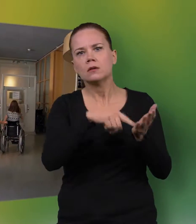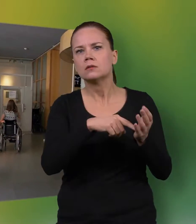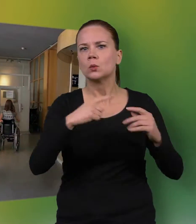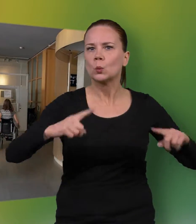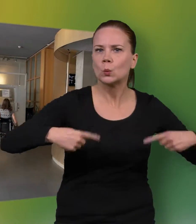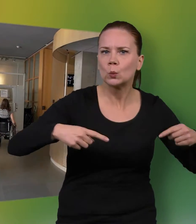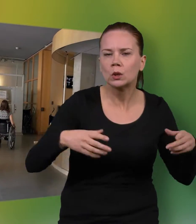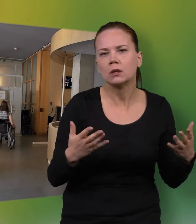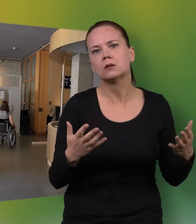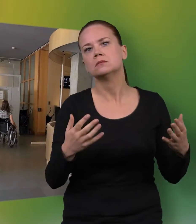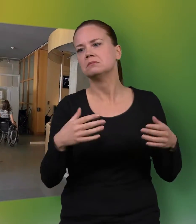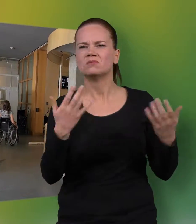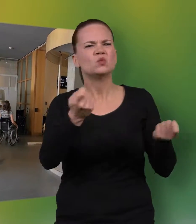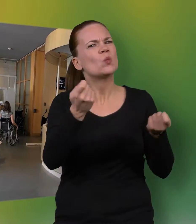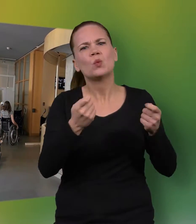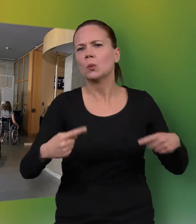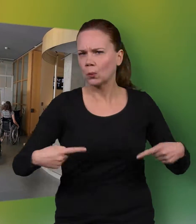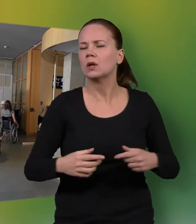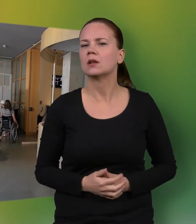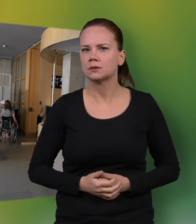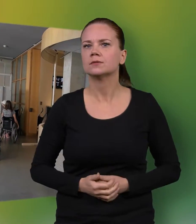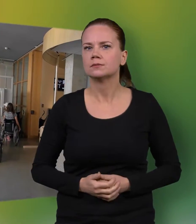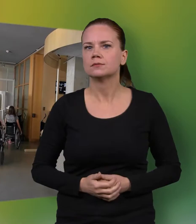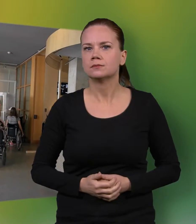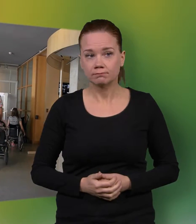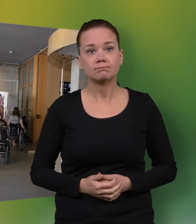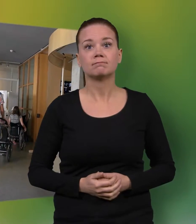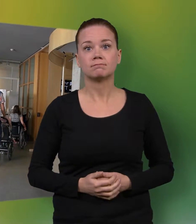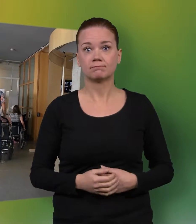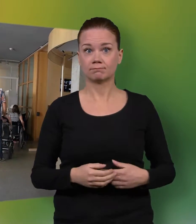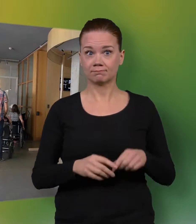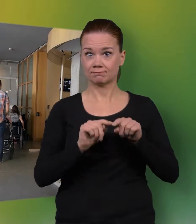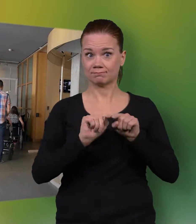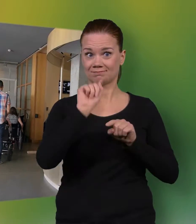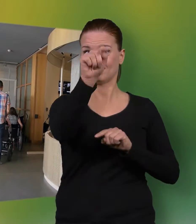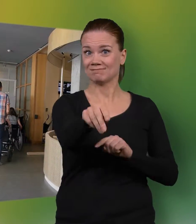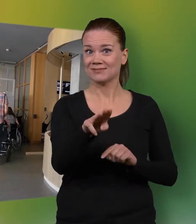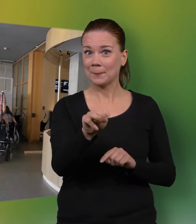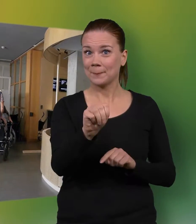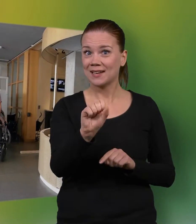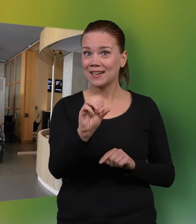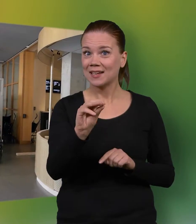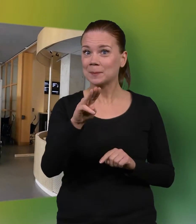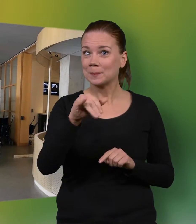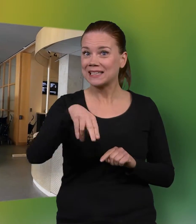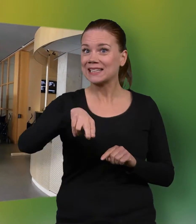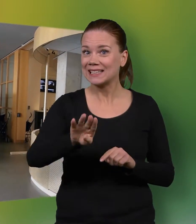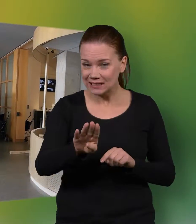för rullstol eller annat hjälpmedel med hjul. När du är färdig i entrén kan du ta dig genom museet för att komma